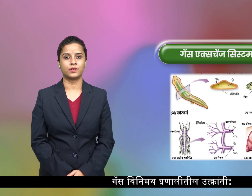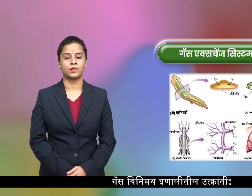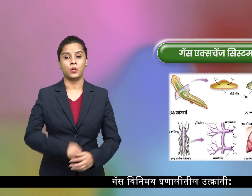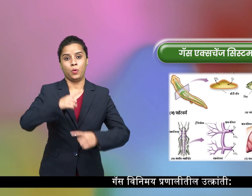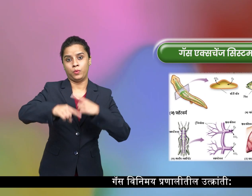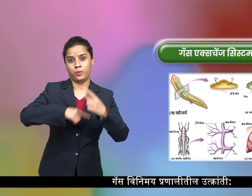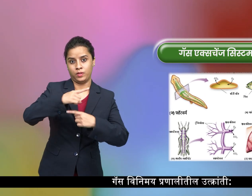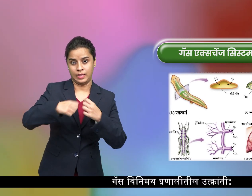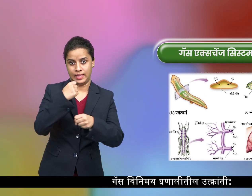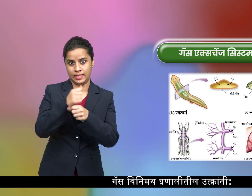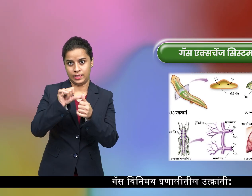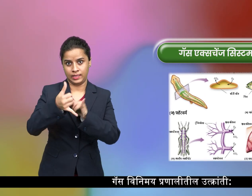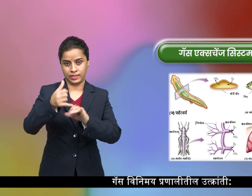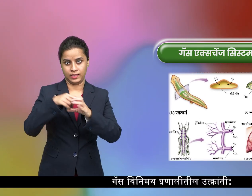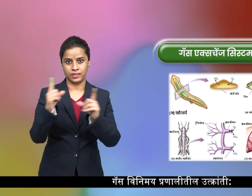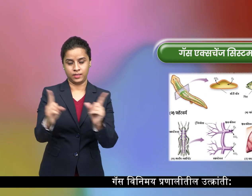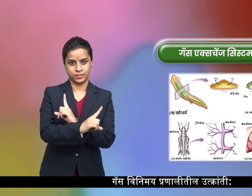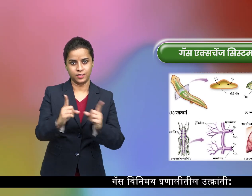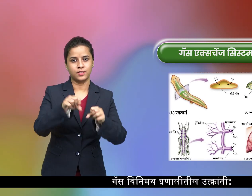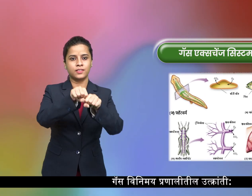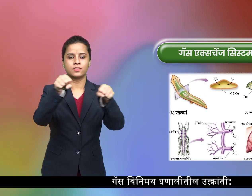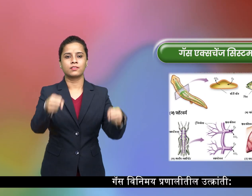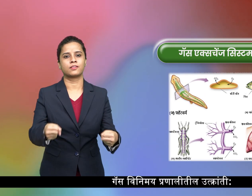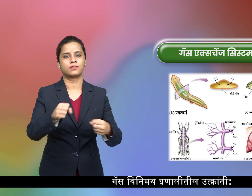गॅस विनिमय प्रणालीतील उत्क्रांती